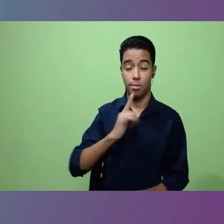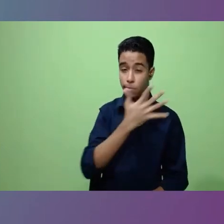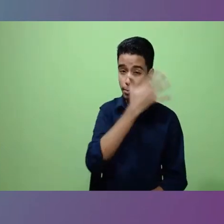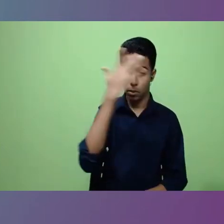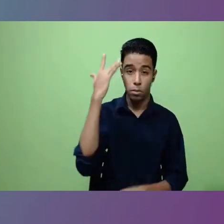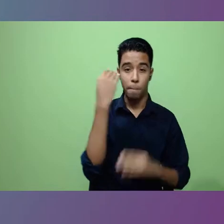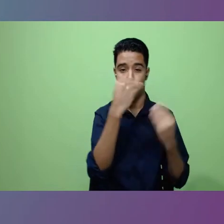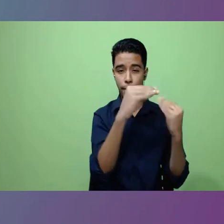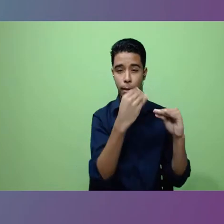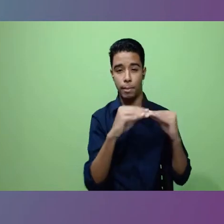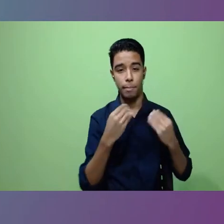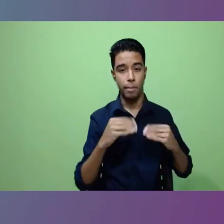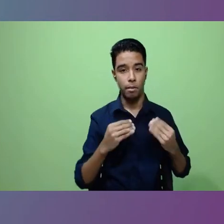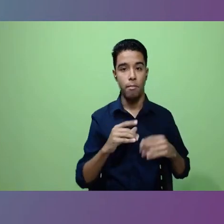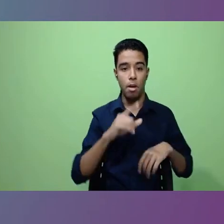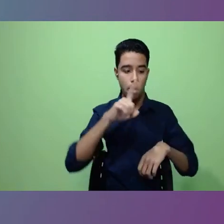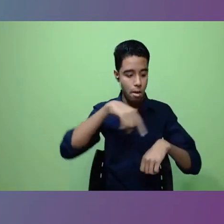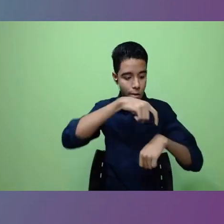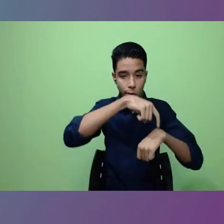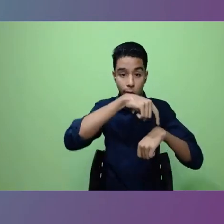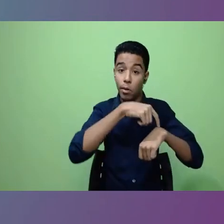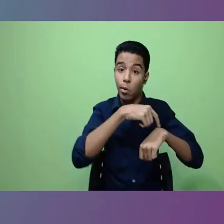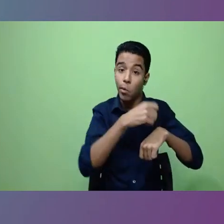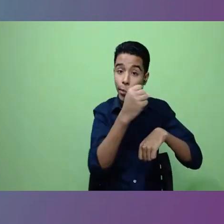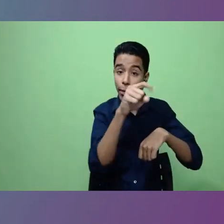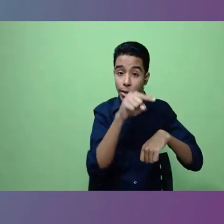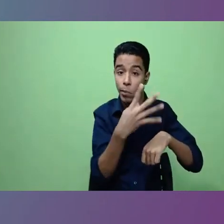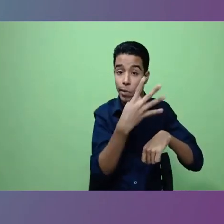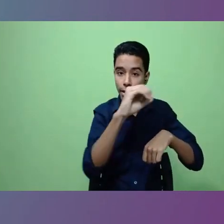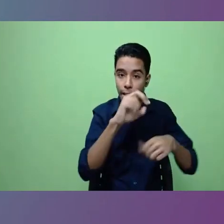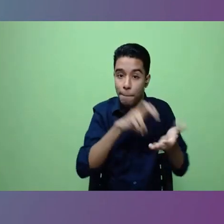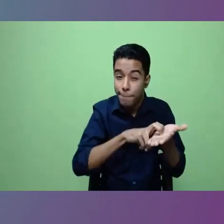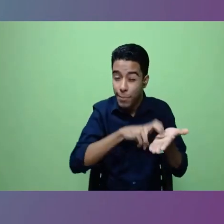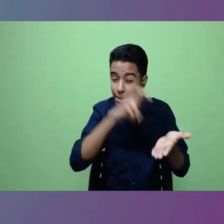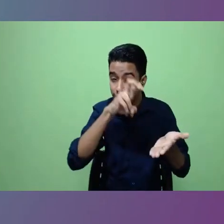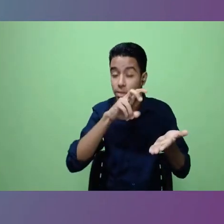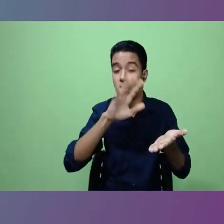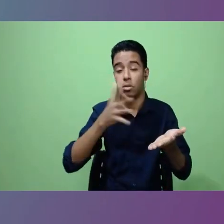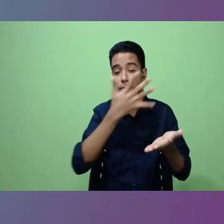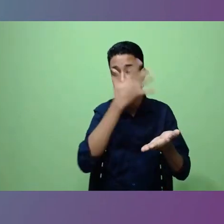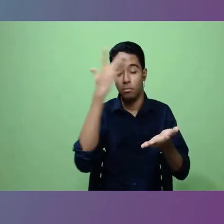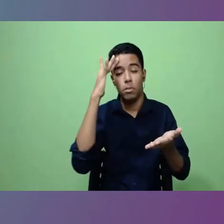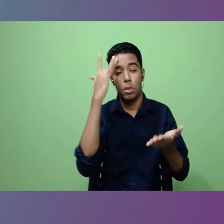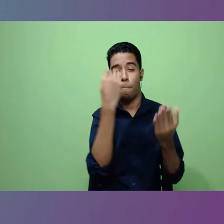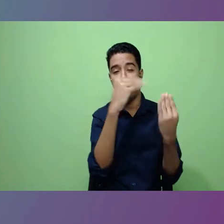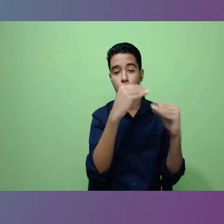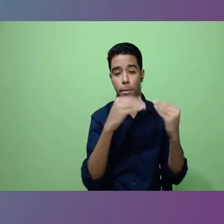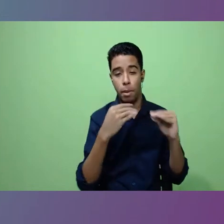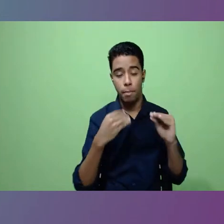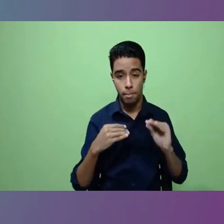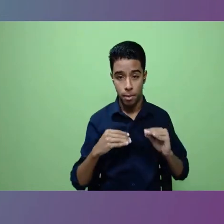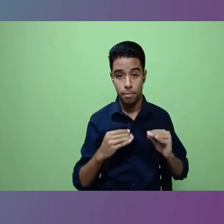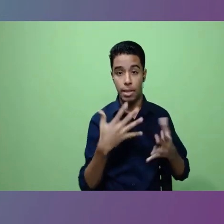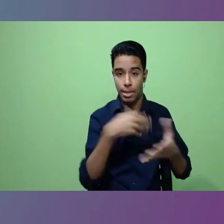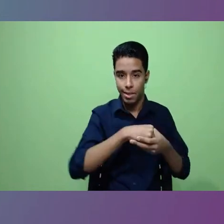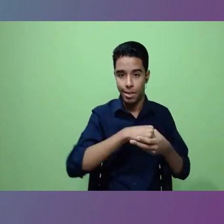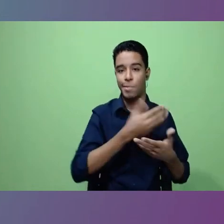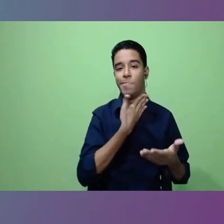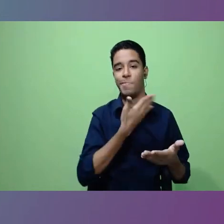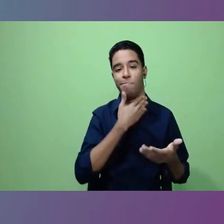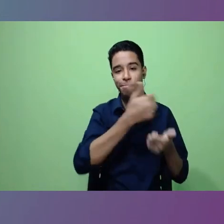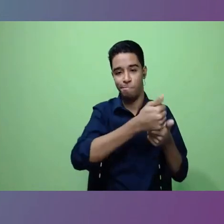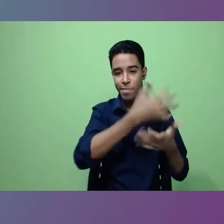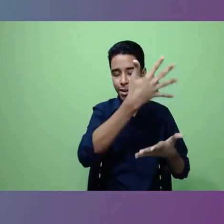da noite, 8h40 da manhã, já tinha gente comentando a nossa live. Fiquei muito feliz em saber que todos vocês estão